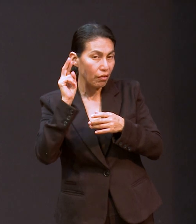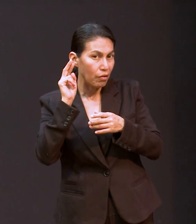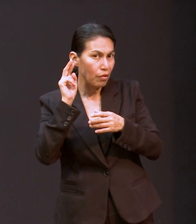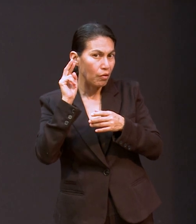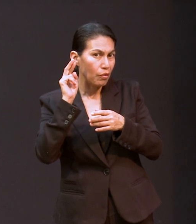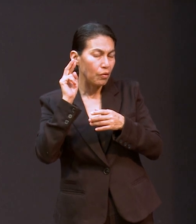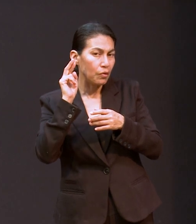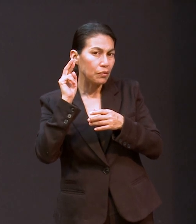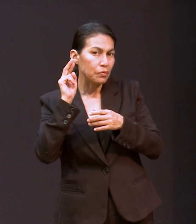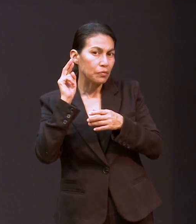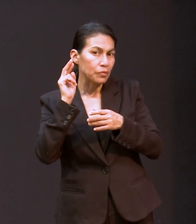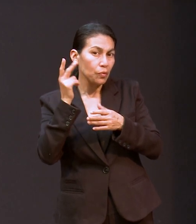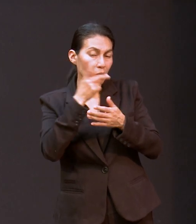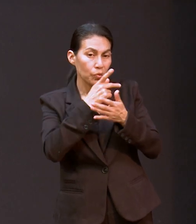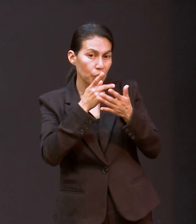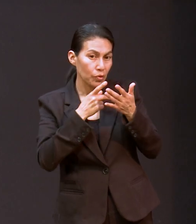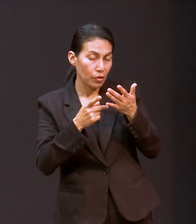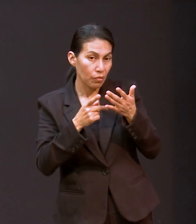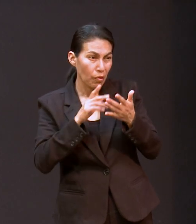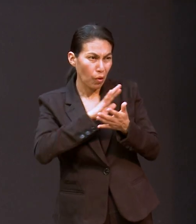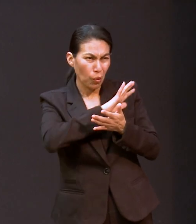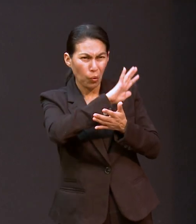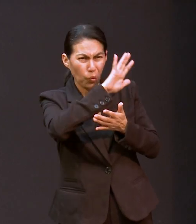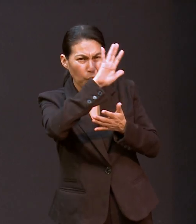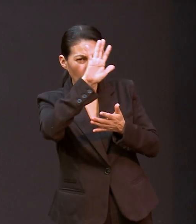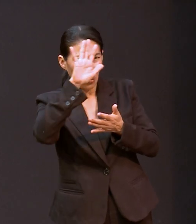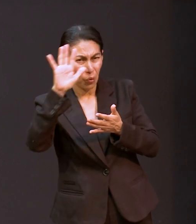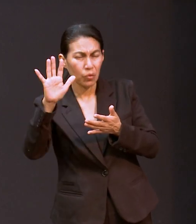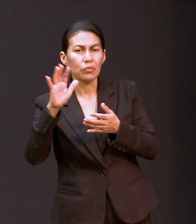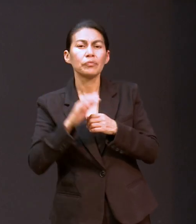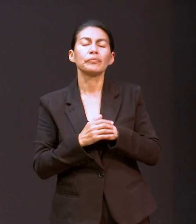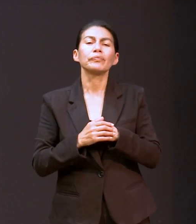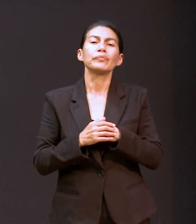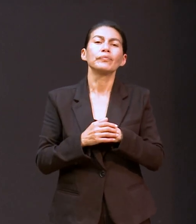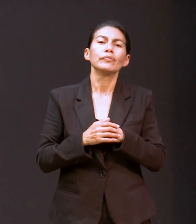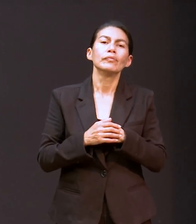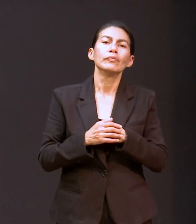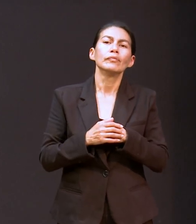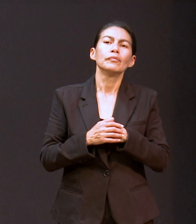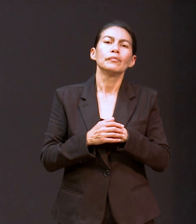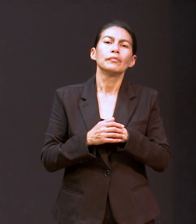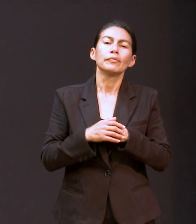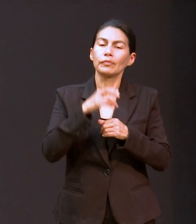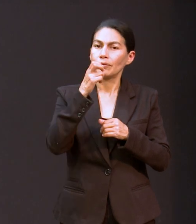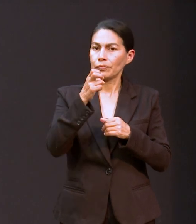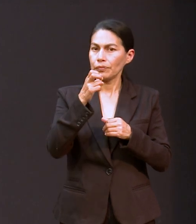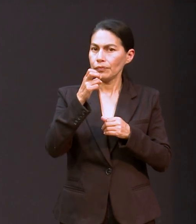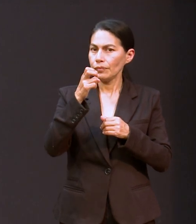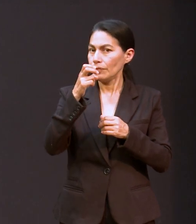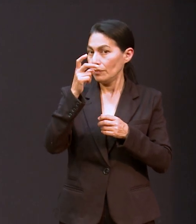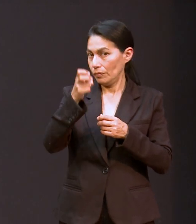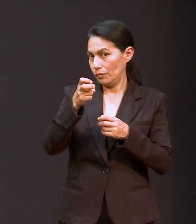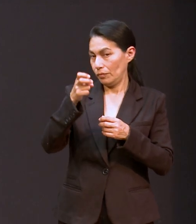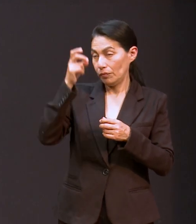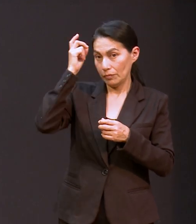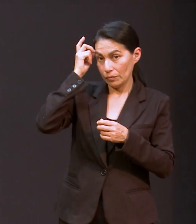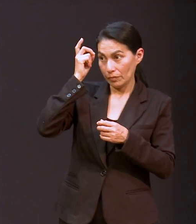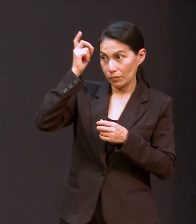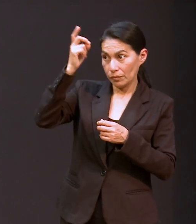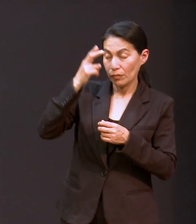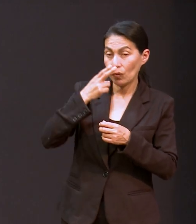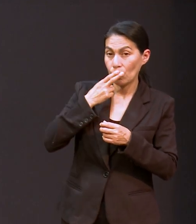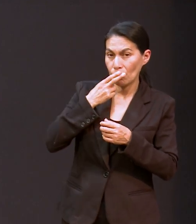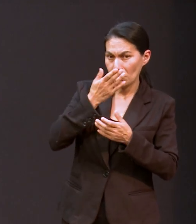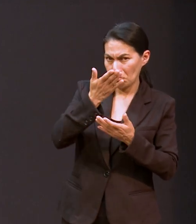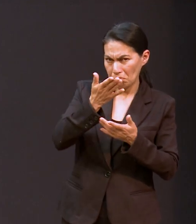programa se transmite prácticamente en todo Canadá entonces Dios